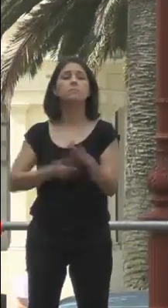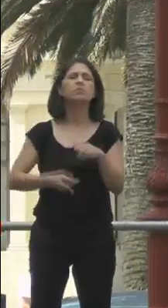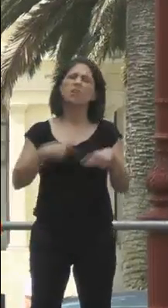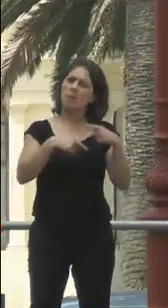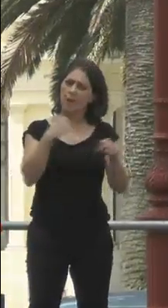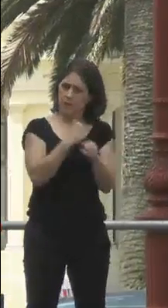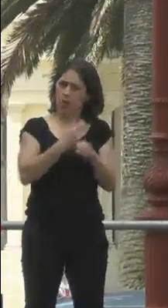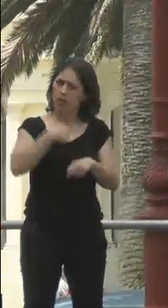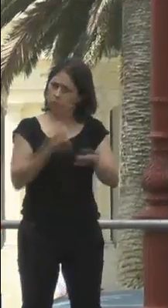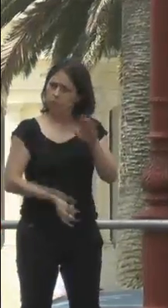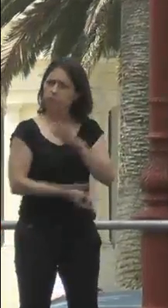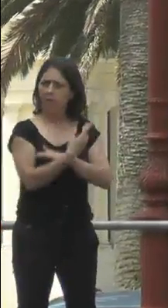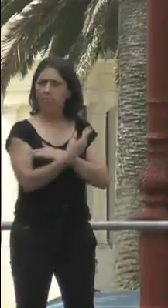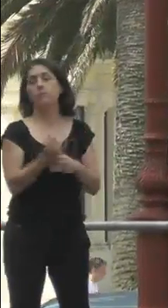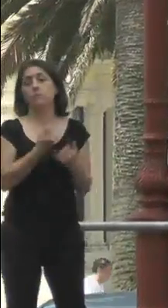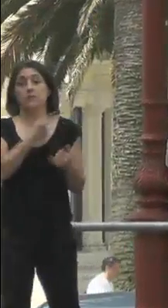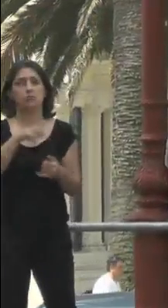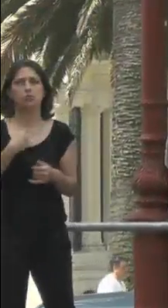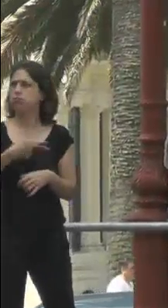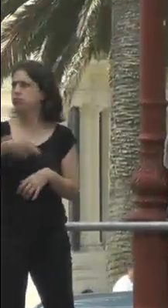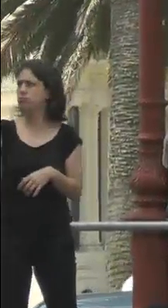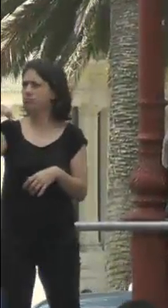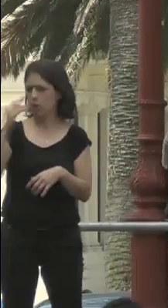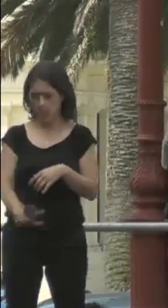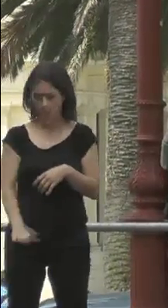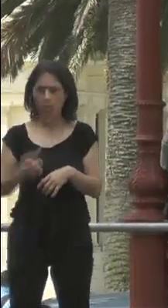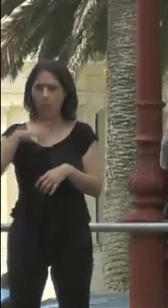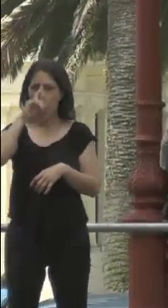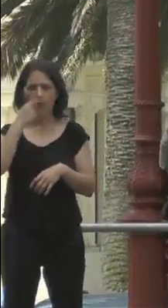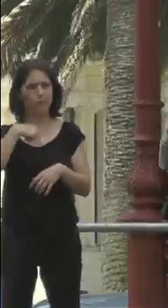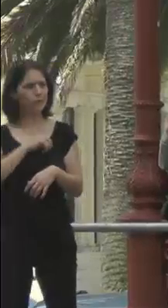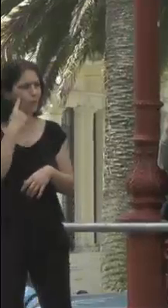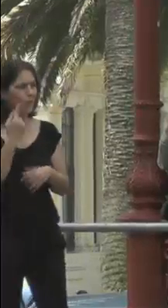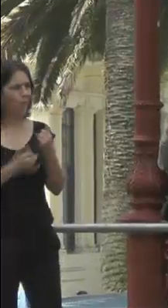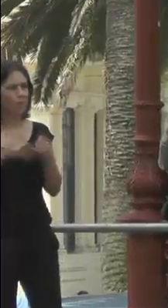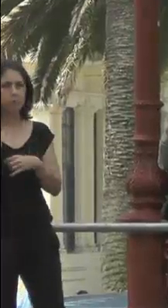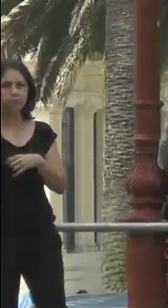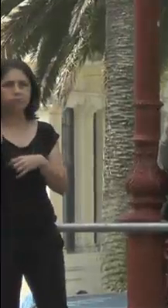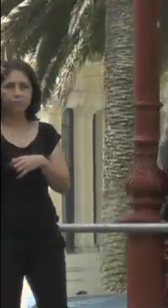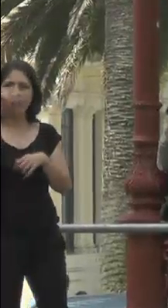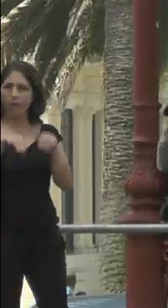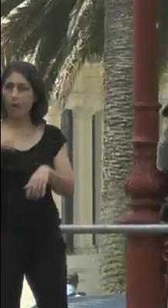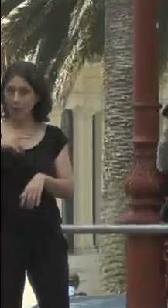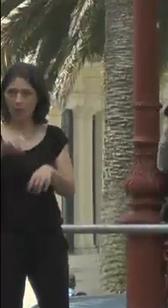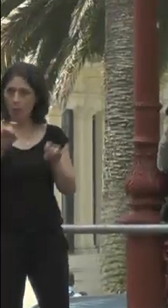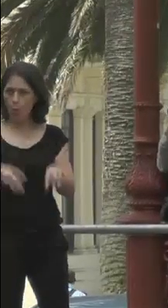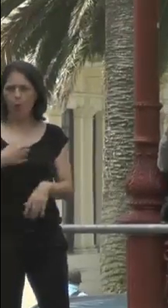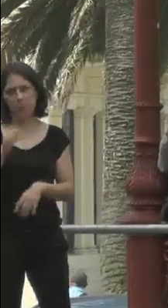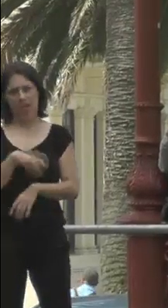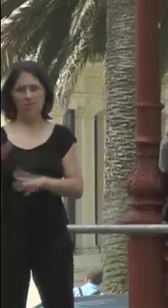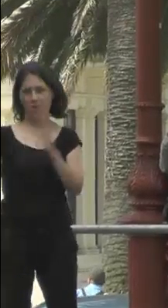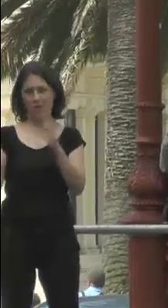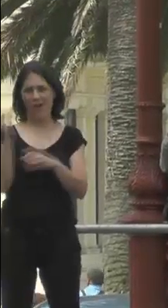familia traballadora, humilde, e lembro como de pequeniña acostumábamos a ver os mítines electorais como este nos anos